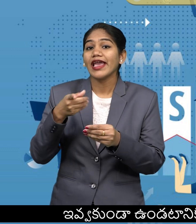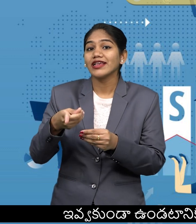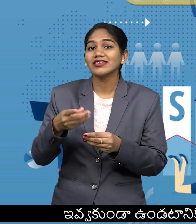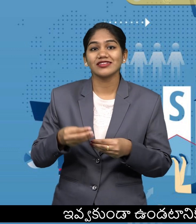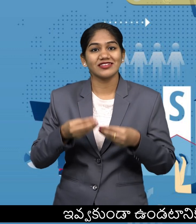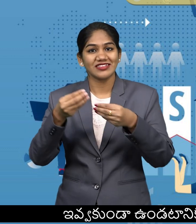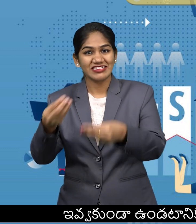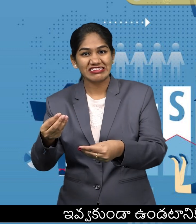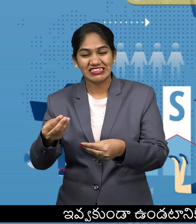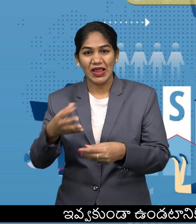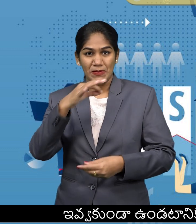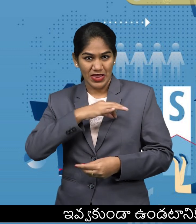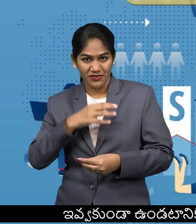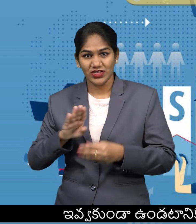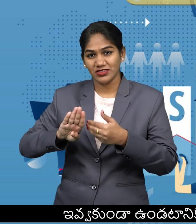చేస్తారు.